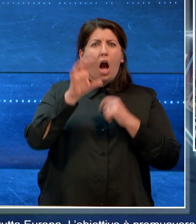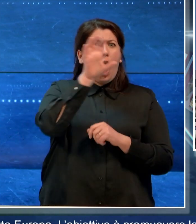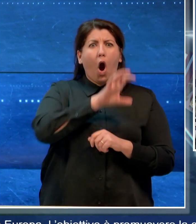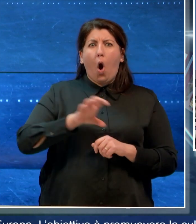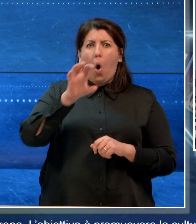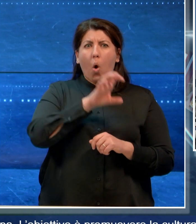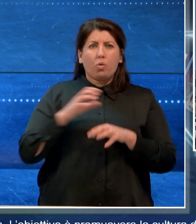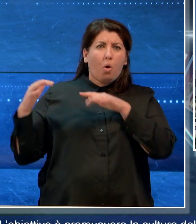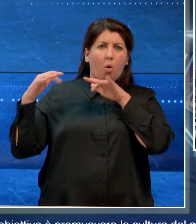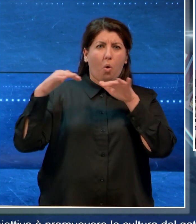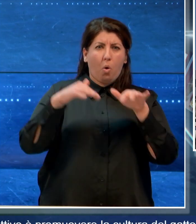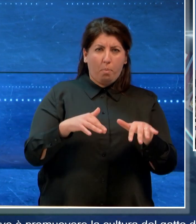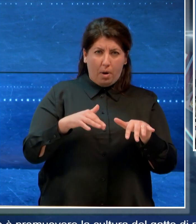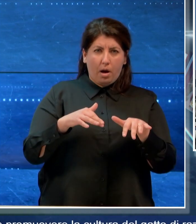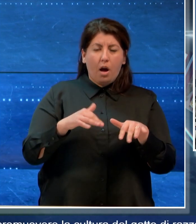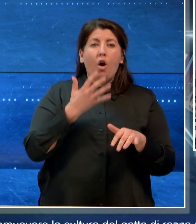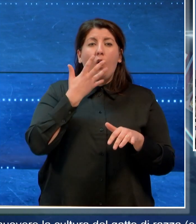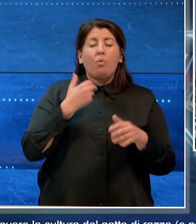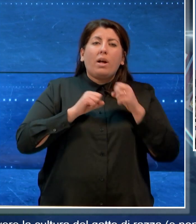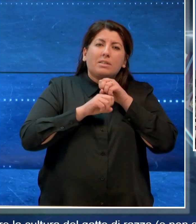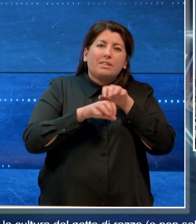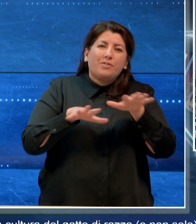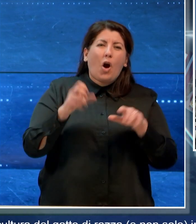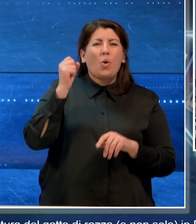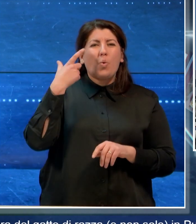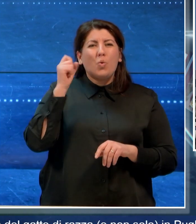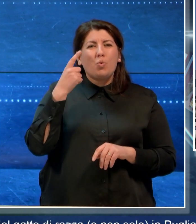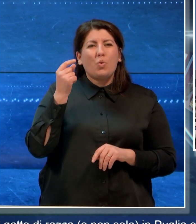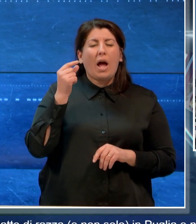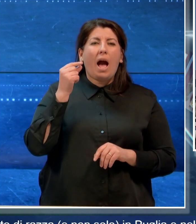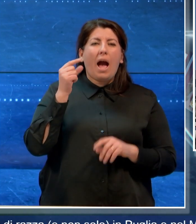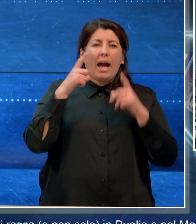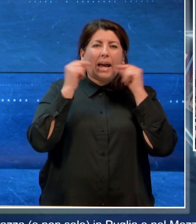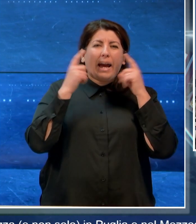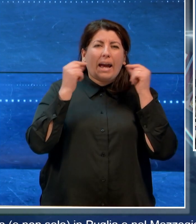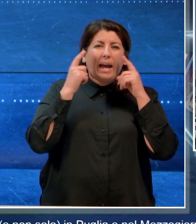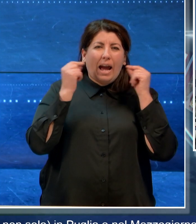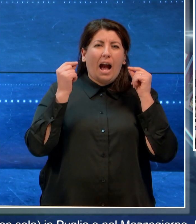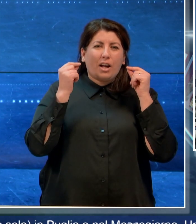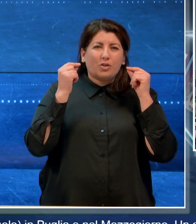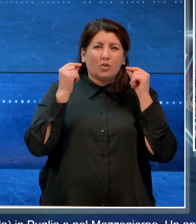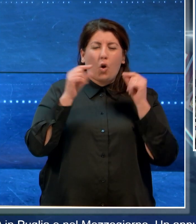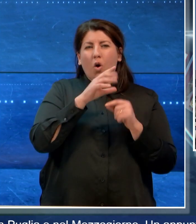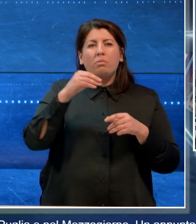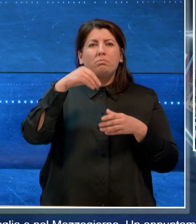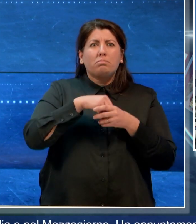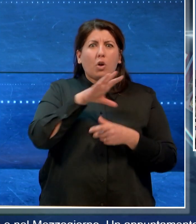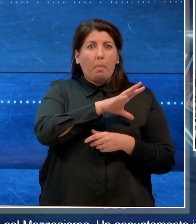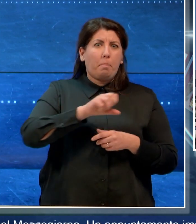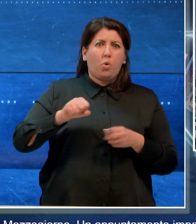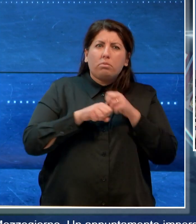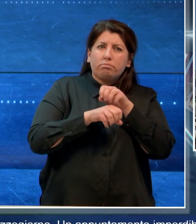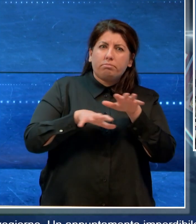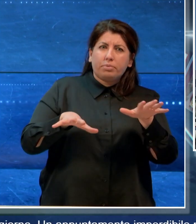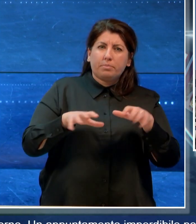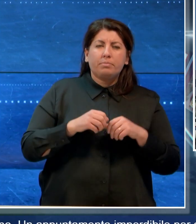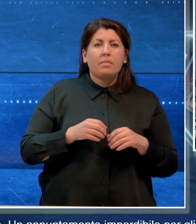del gatto di razza e non solo in Puglia e nel Mezzogiorno. Un appuntamento